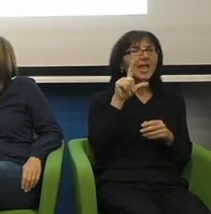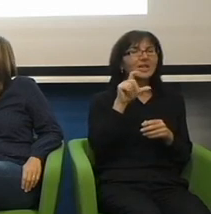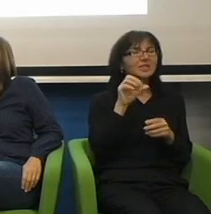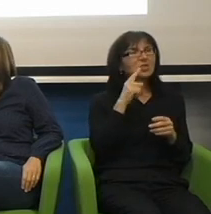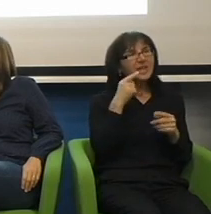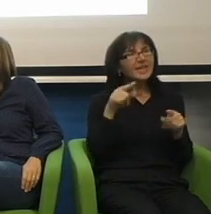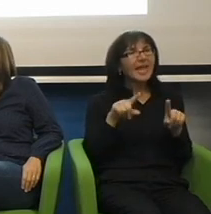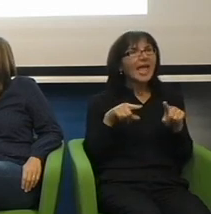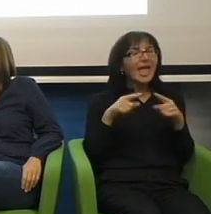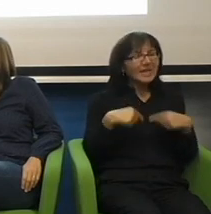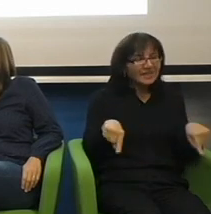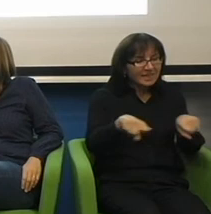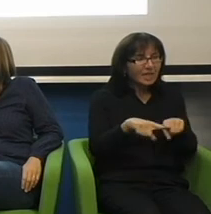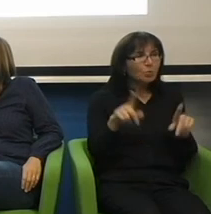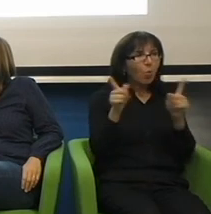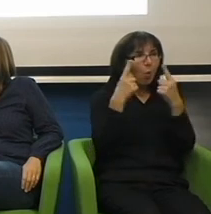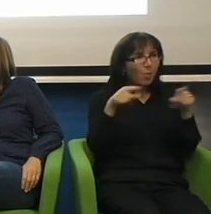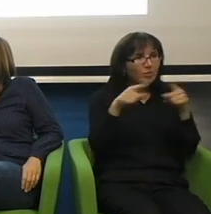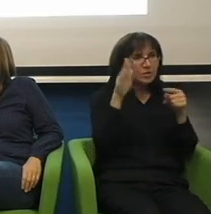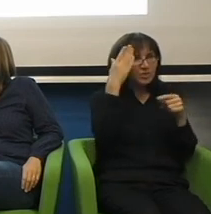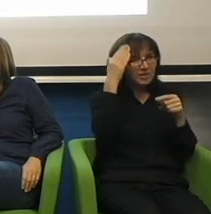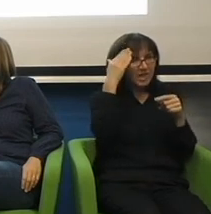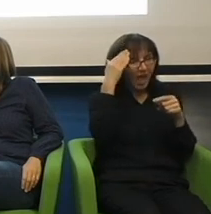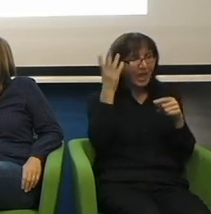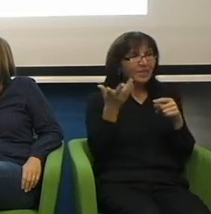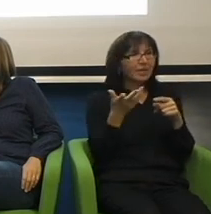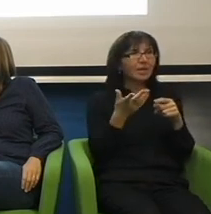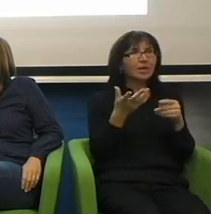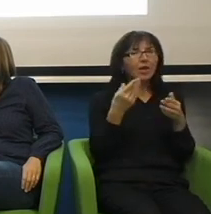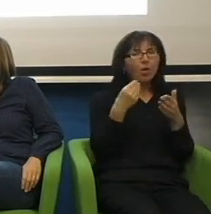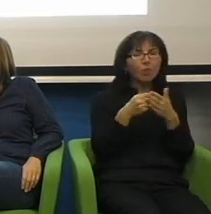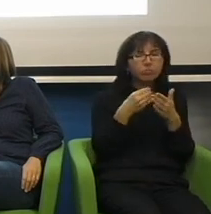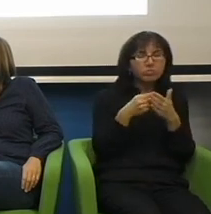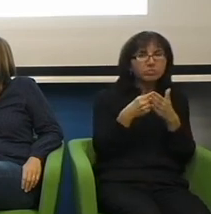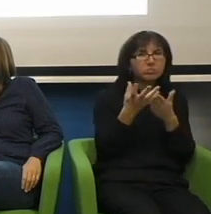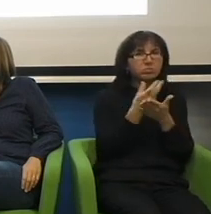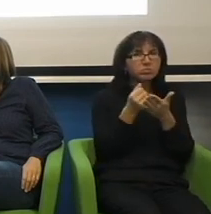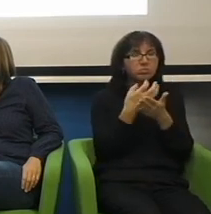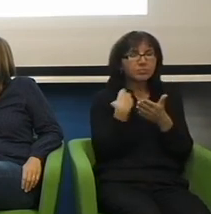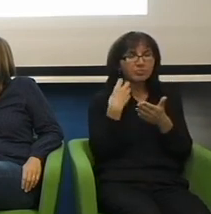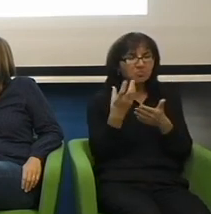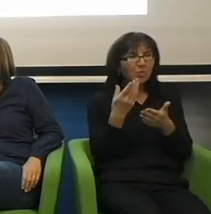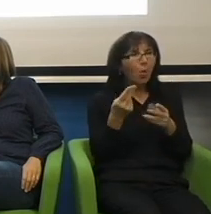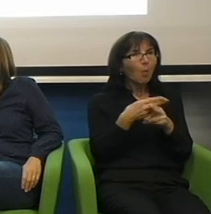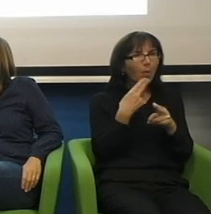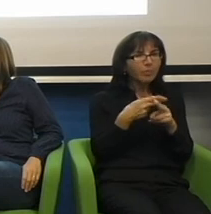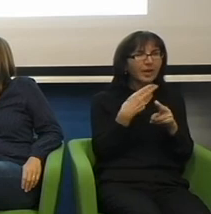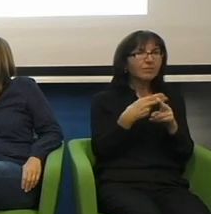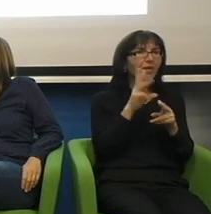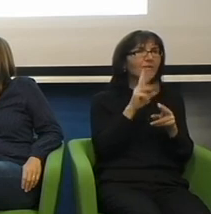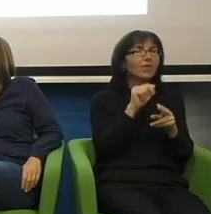oni oczywiście, ich sytuacja obojga materialna się znacznie poprawiła. To nie jest tak, że Wałęsa, nie wiadomo